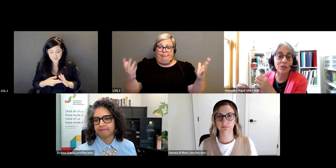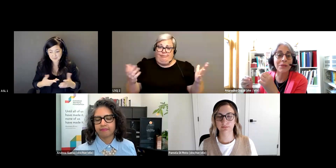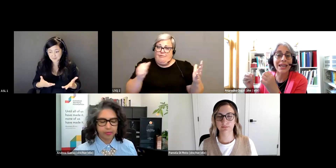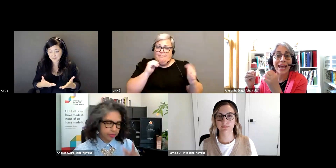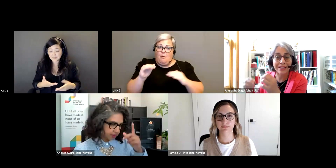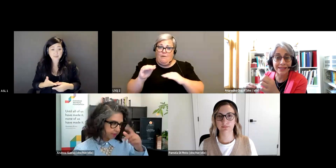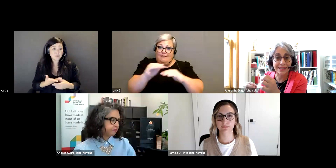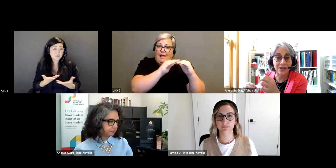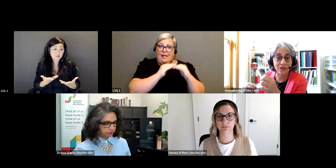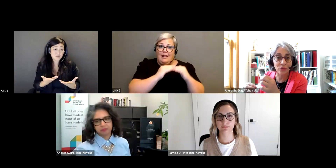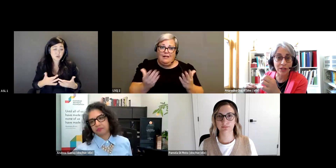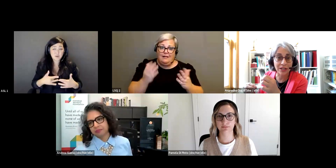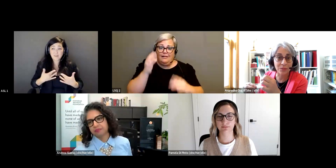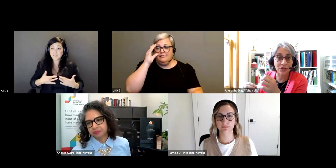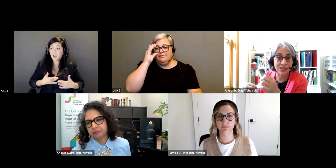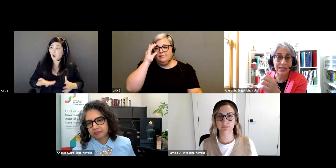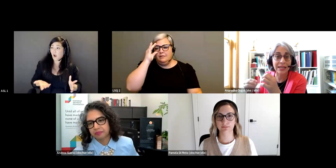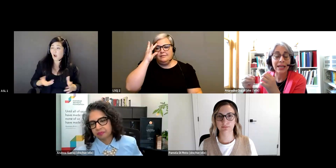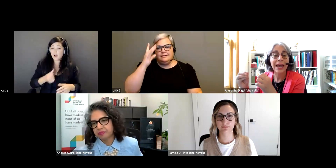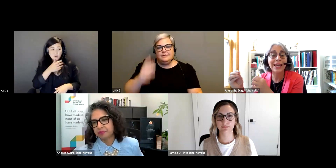pas